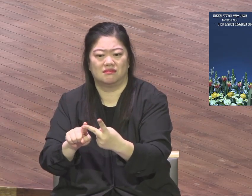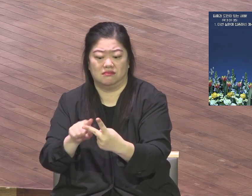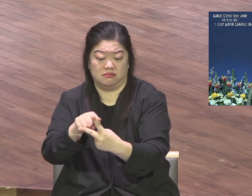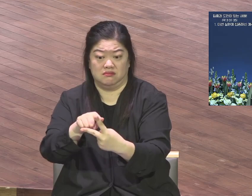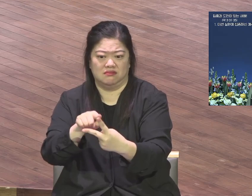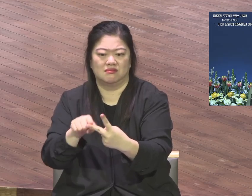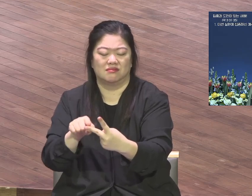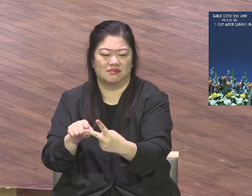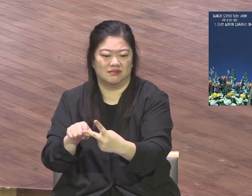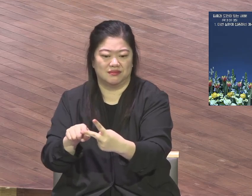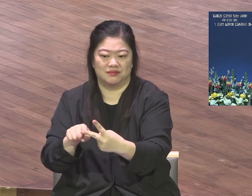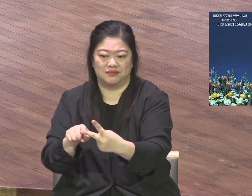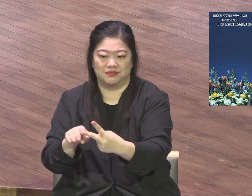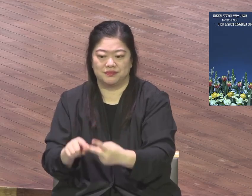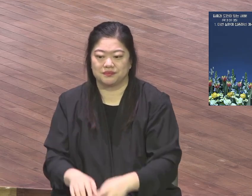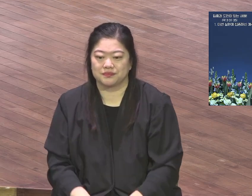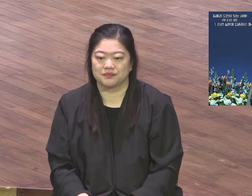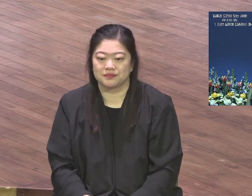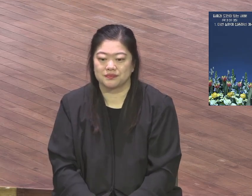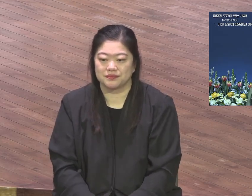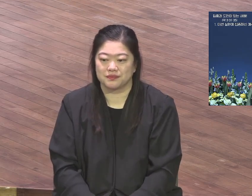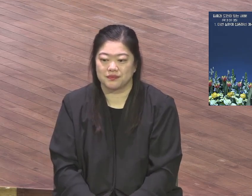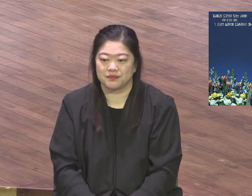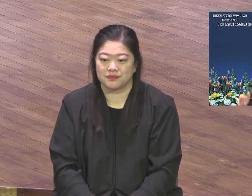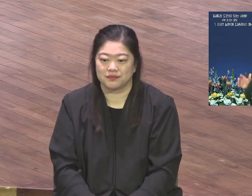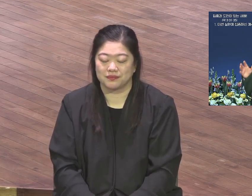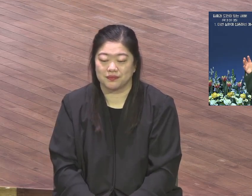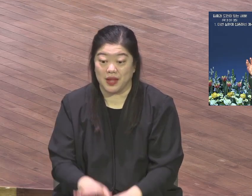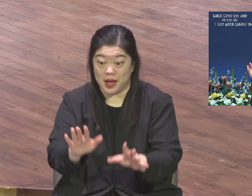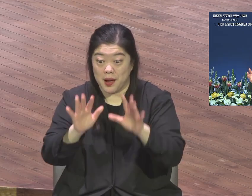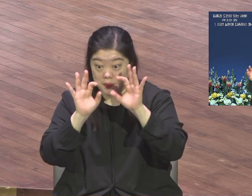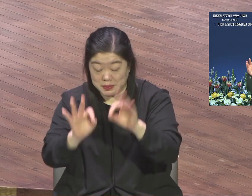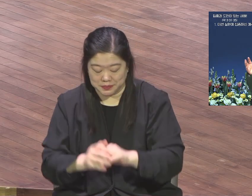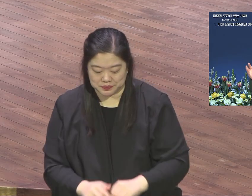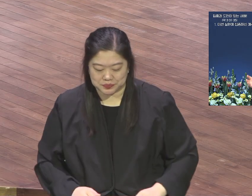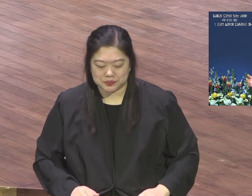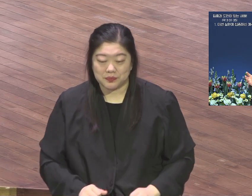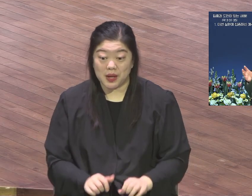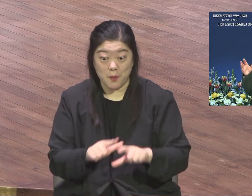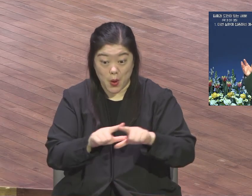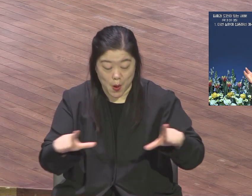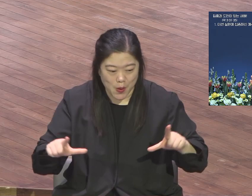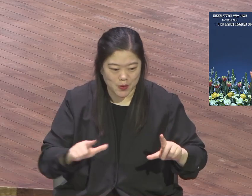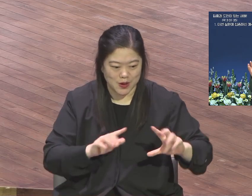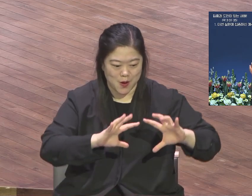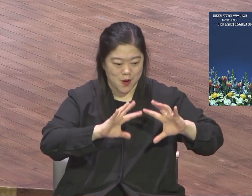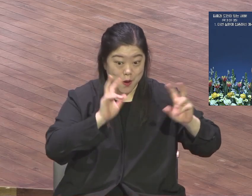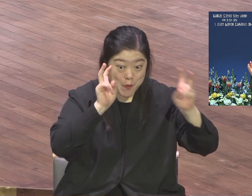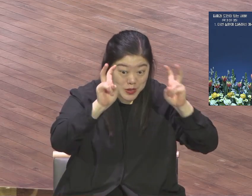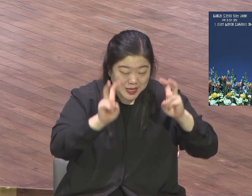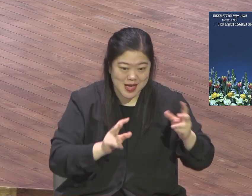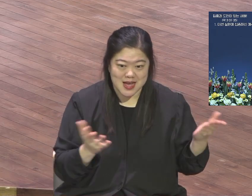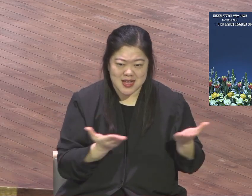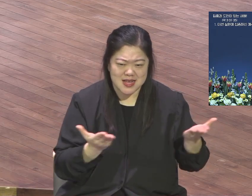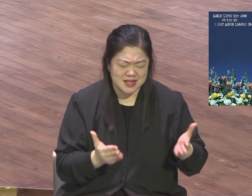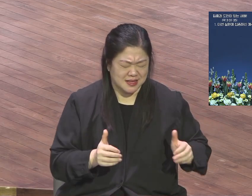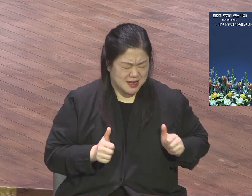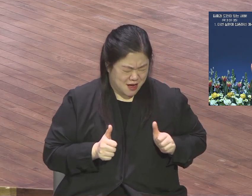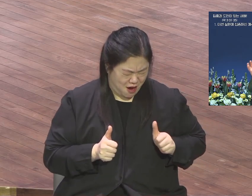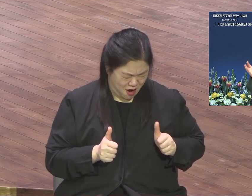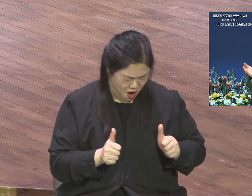사람들은 보통요 세상 일에 대해서는 세상 일을 열심히 하잖아요. 열심히 그렇게 막 열심히